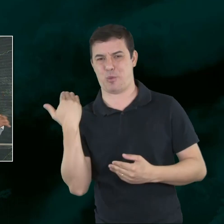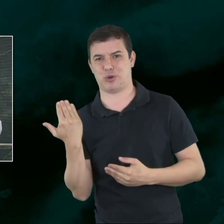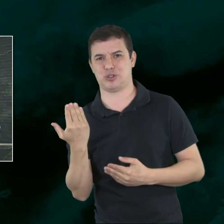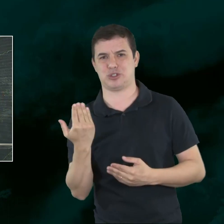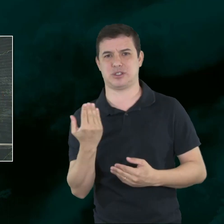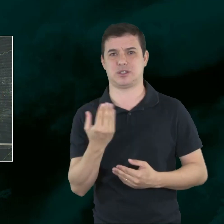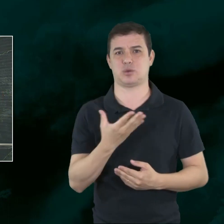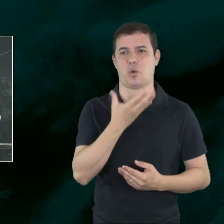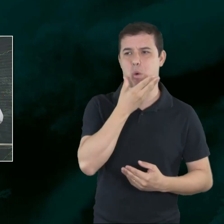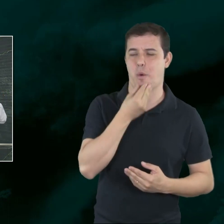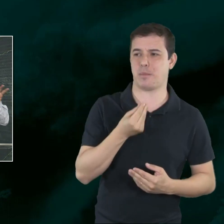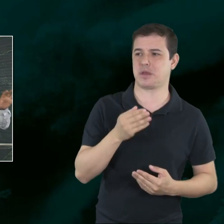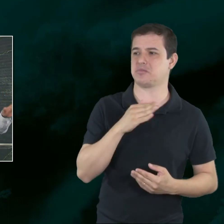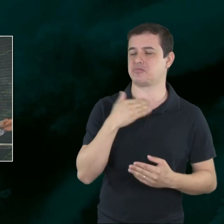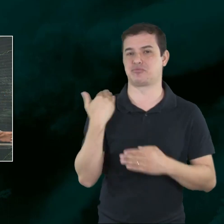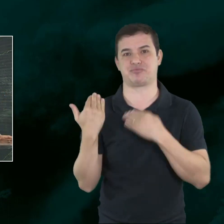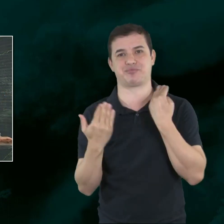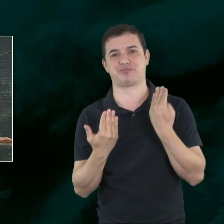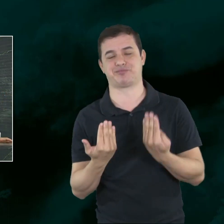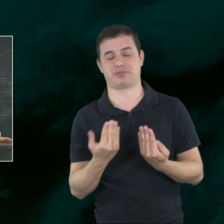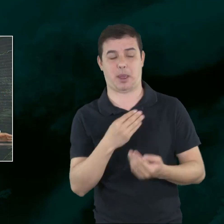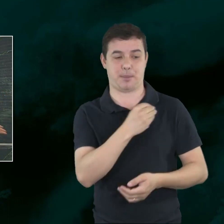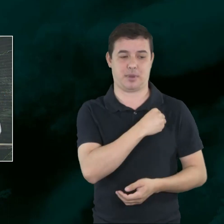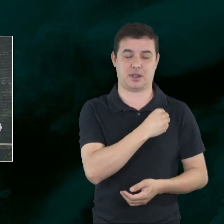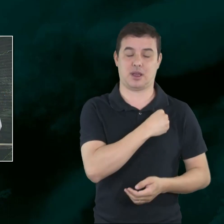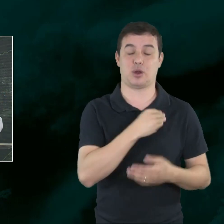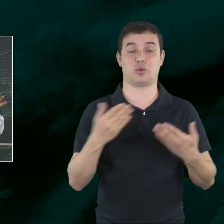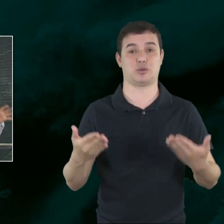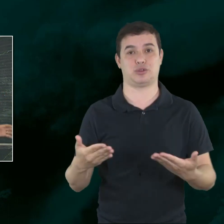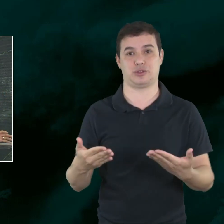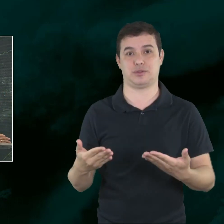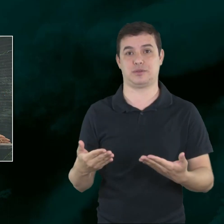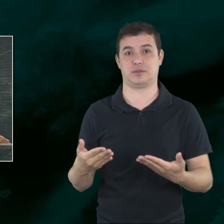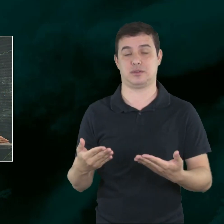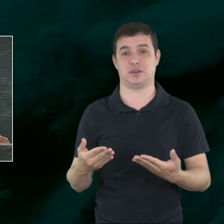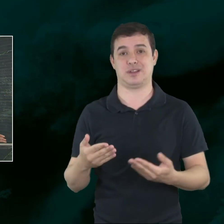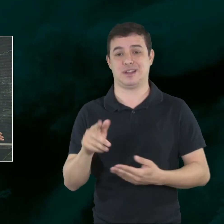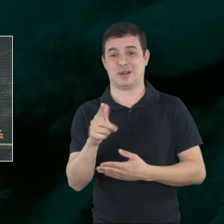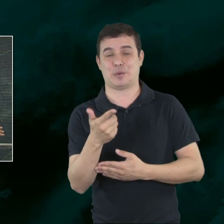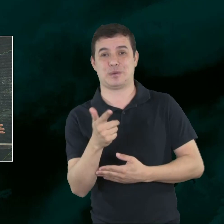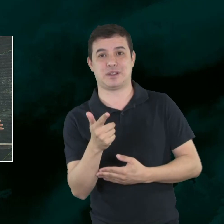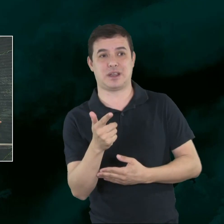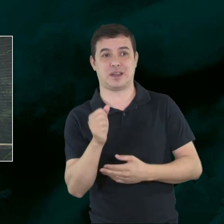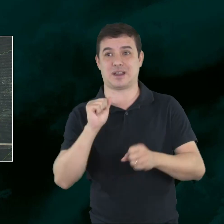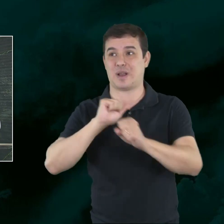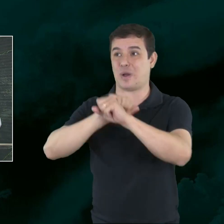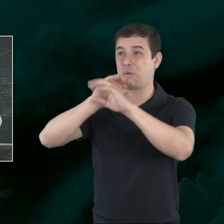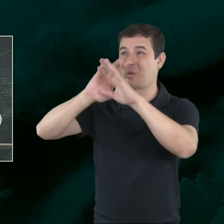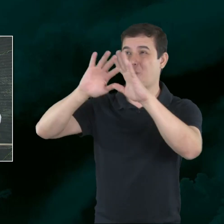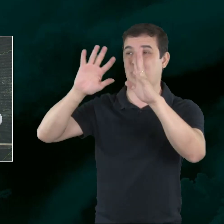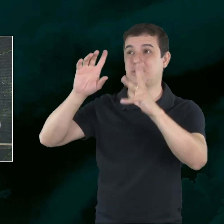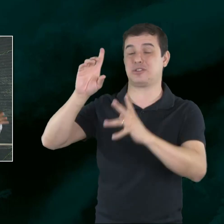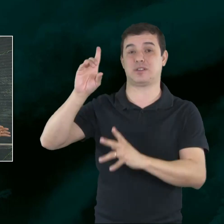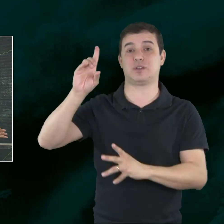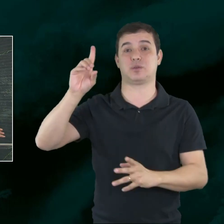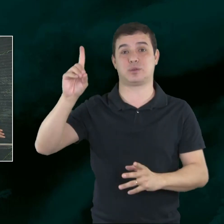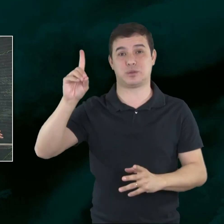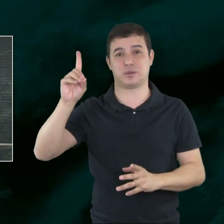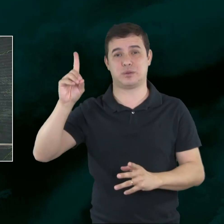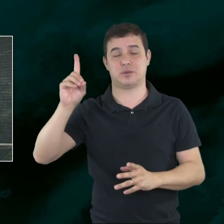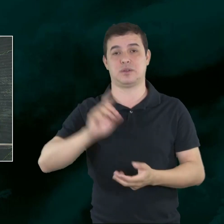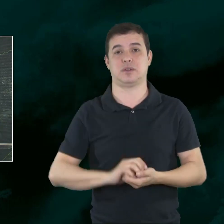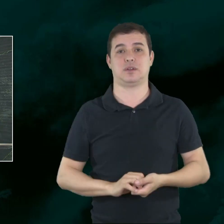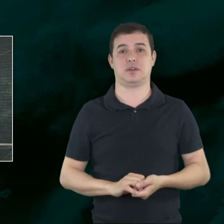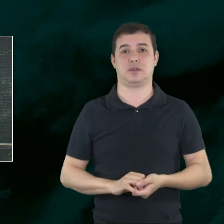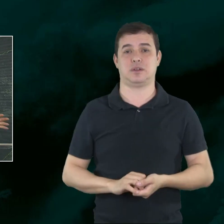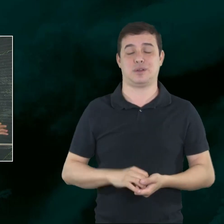os homens, e todos os homens pecaram e carecem da glória de Deus, estão sem esperança,